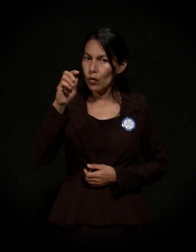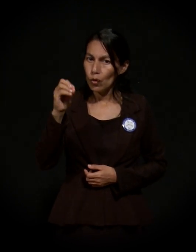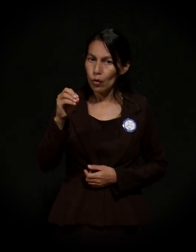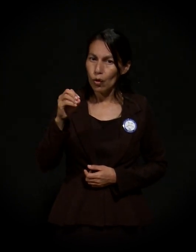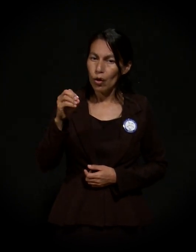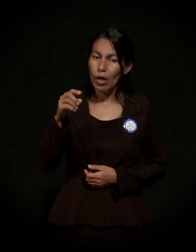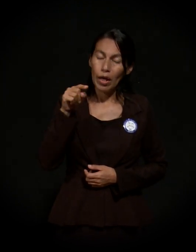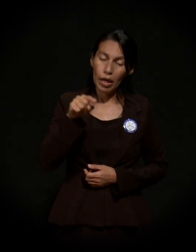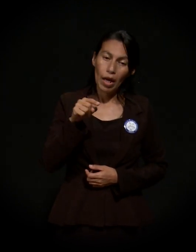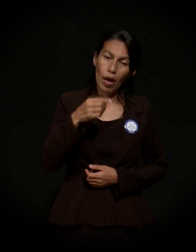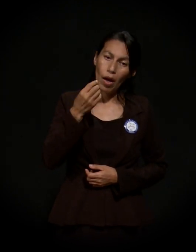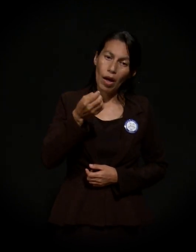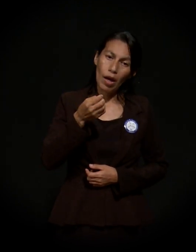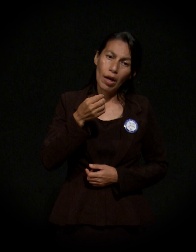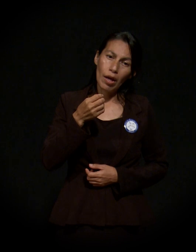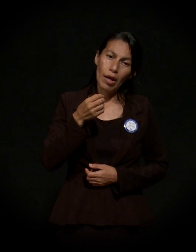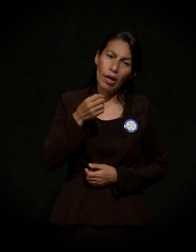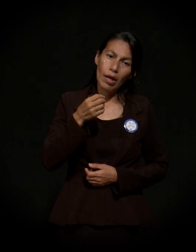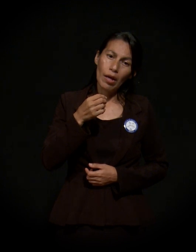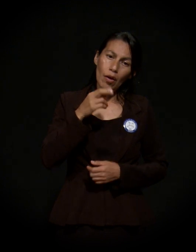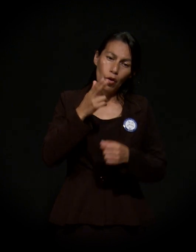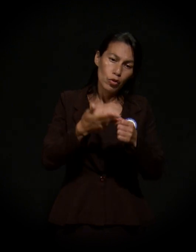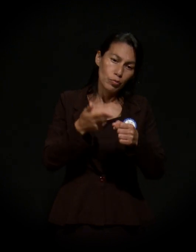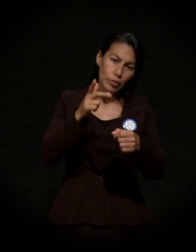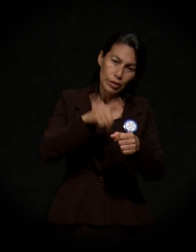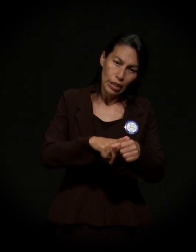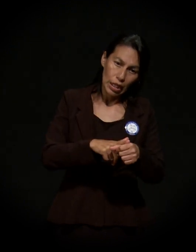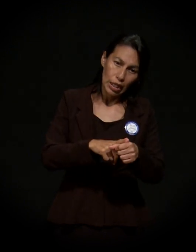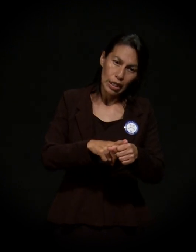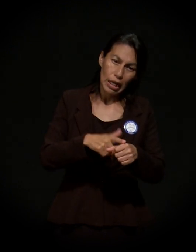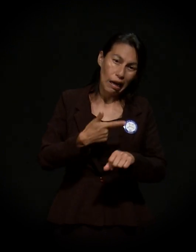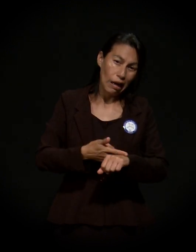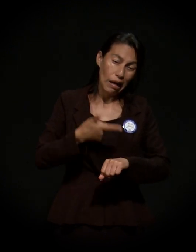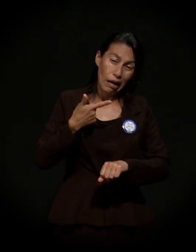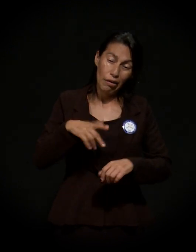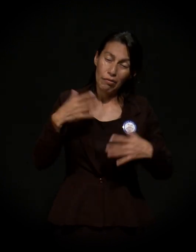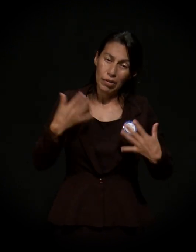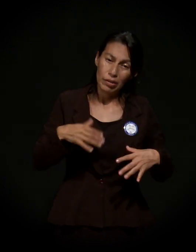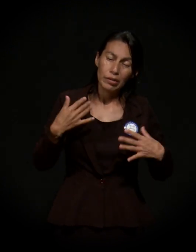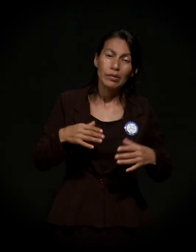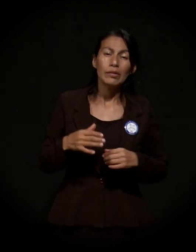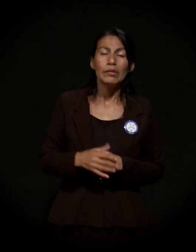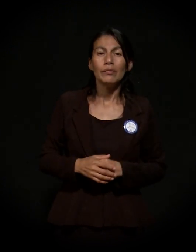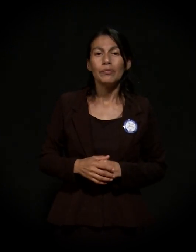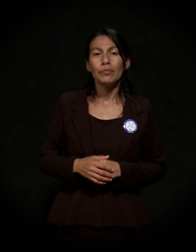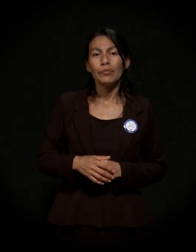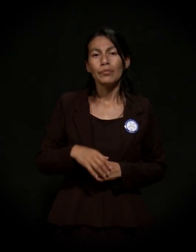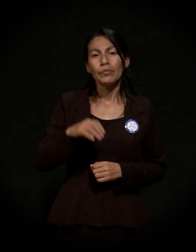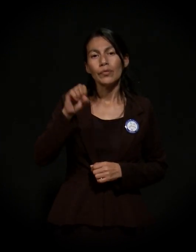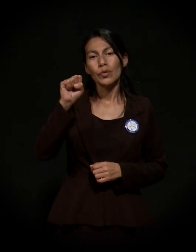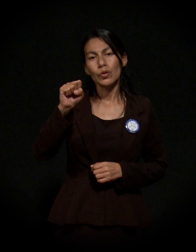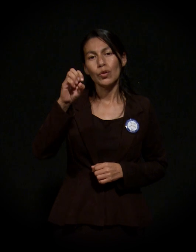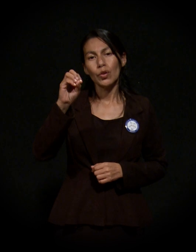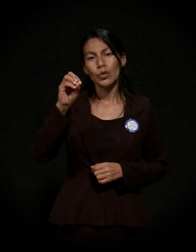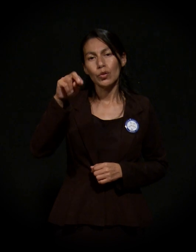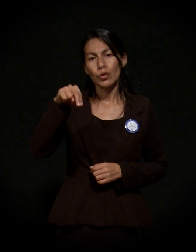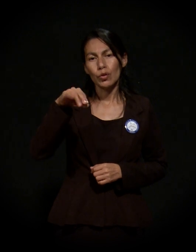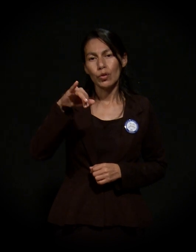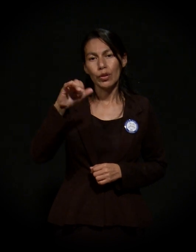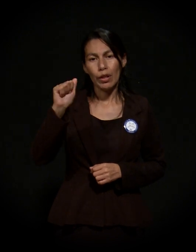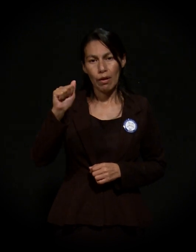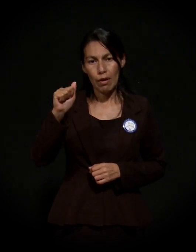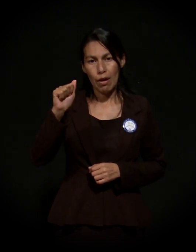terapia intensiva. Vamos a orar por Norma Soto Vargas. Sonia